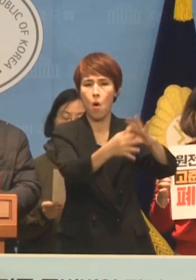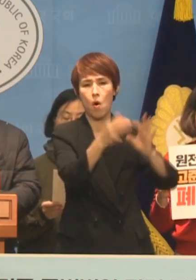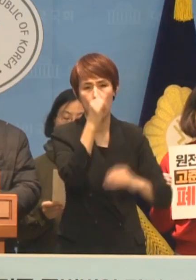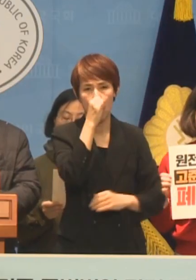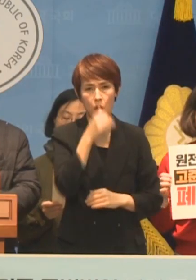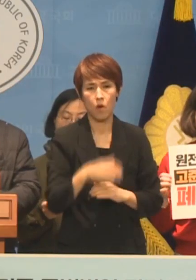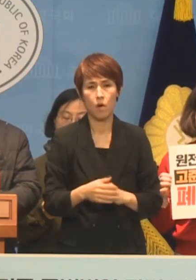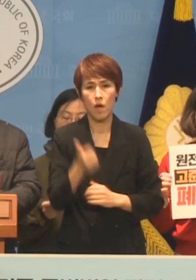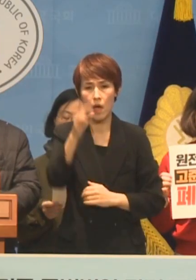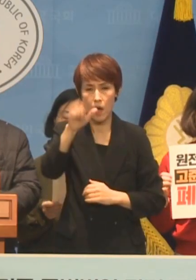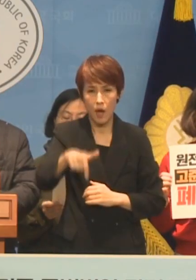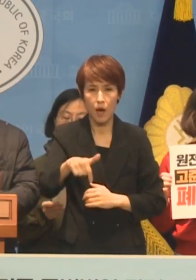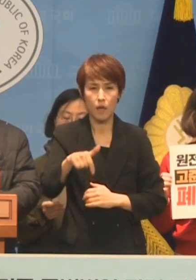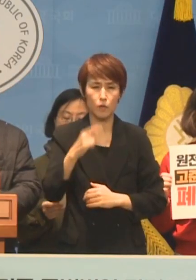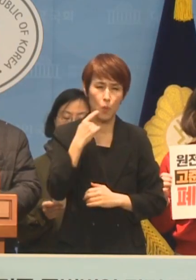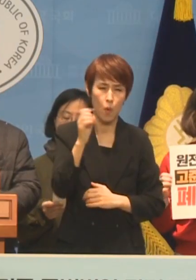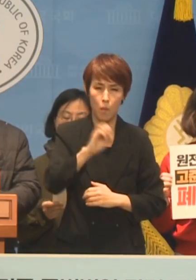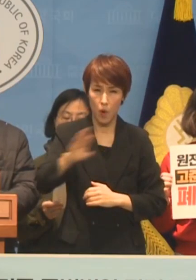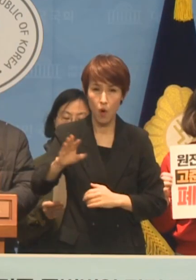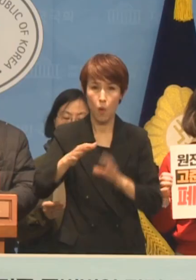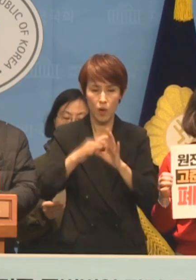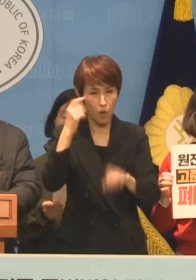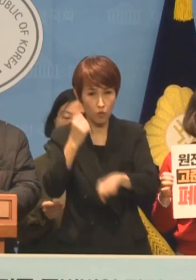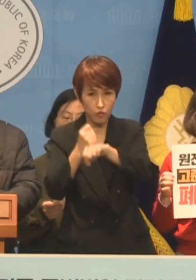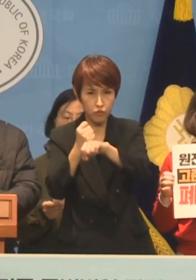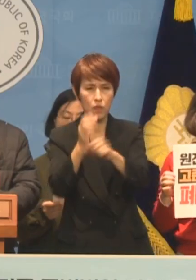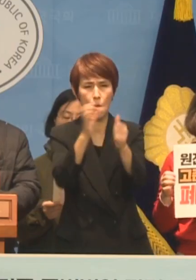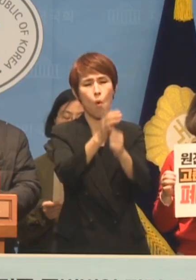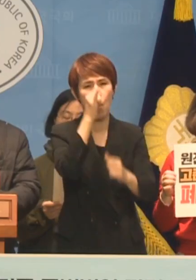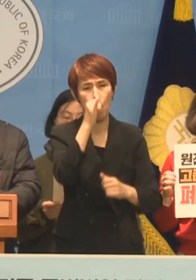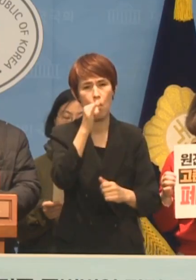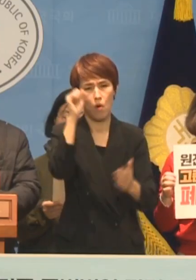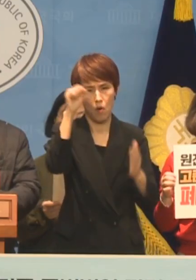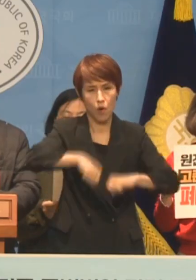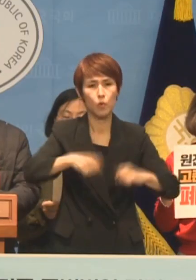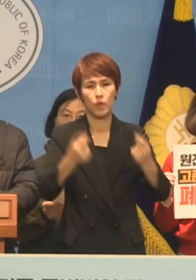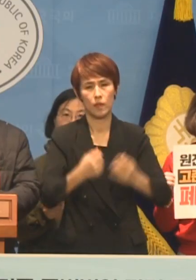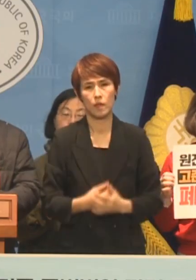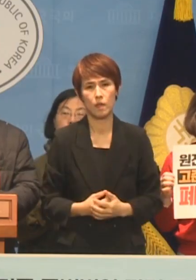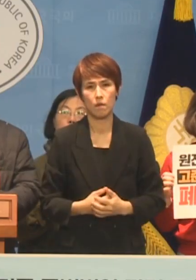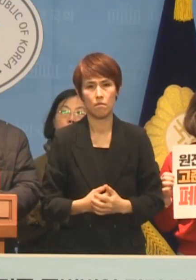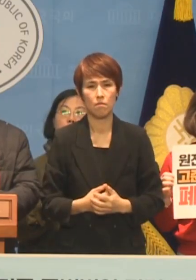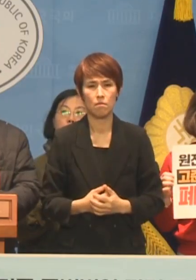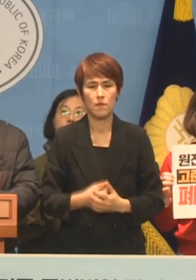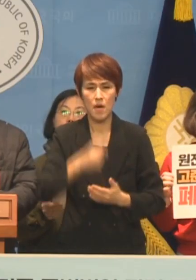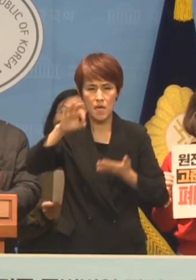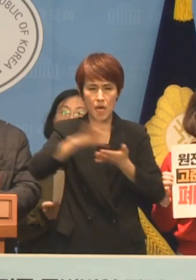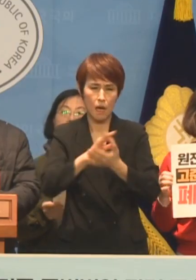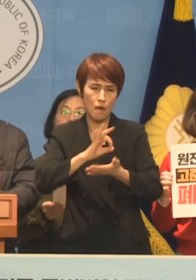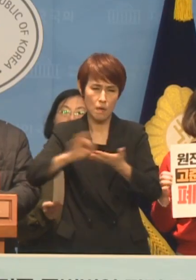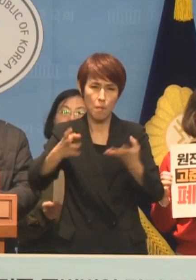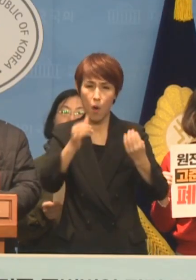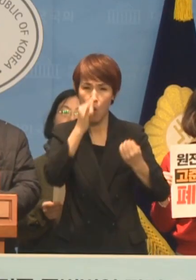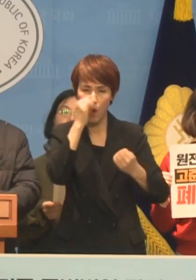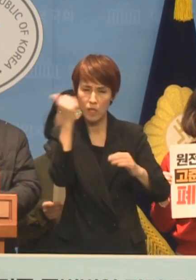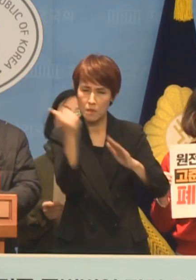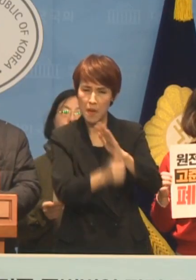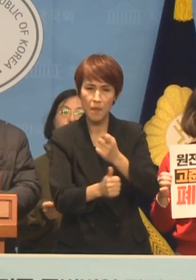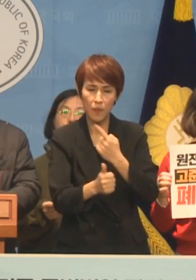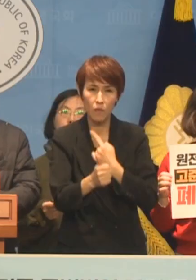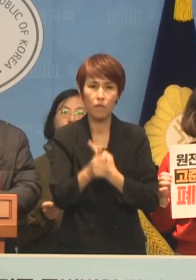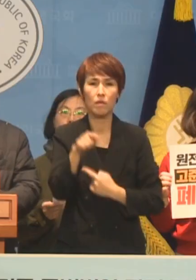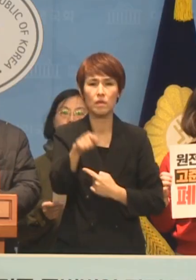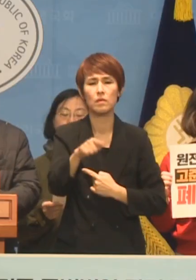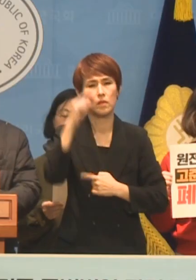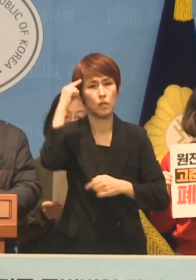재처리 연구까지도 용인하는 내용을 담고 있다. 세계적으로 막대한 예산만 들이고 실패를 반복해온 재처리